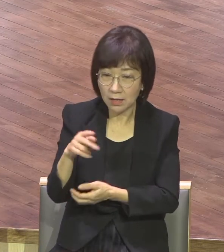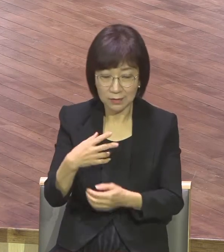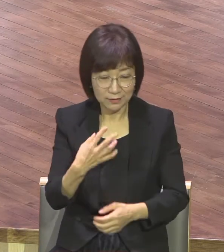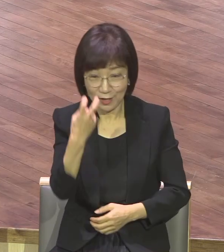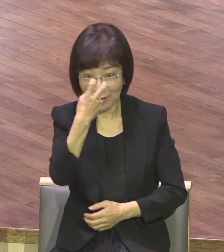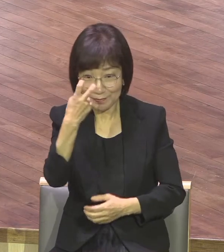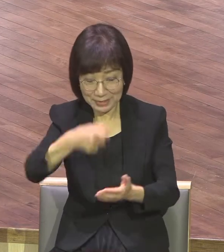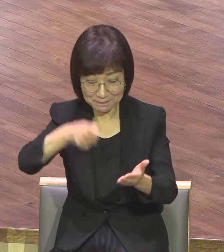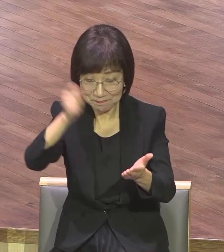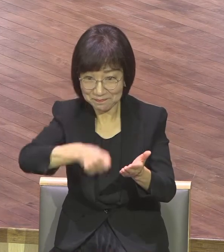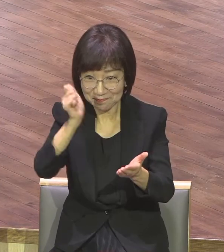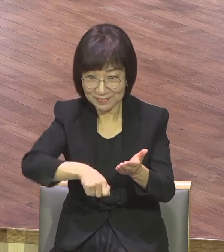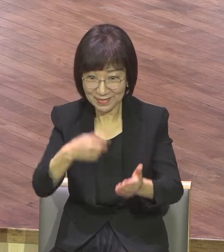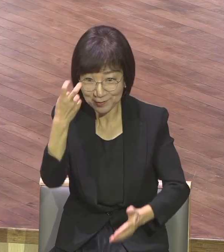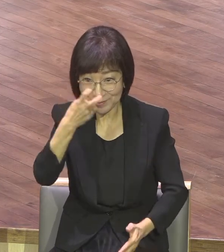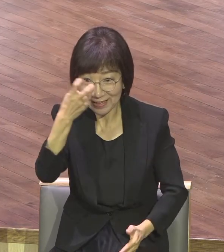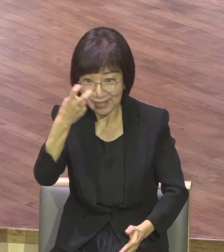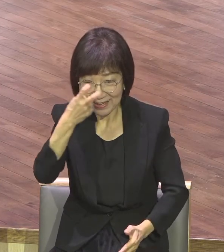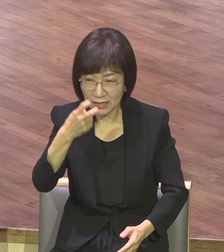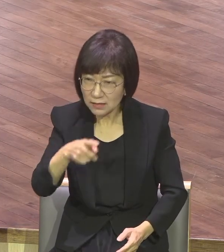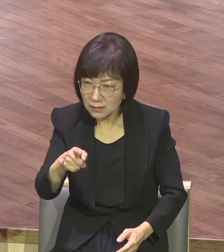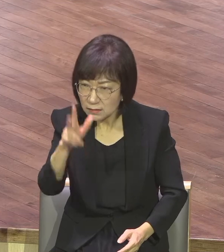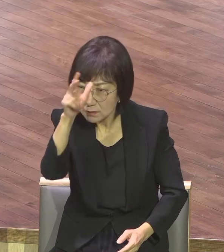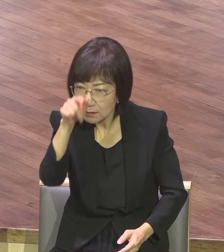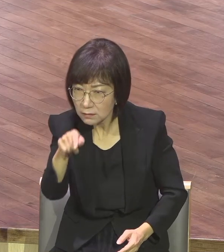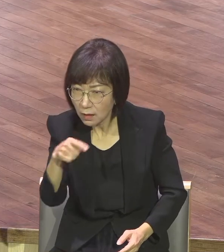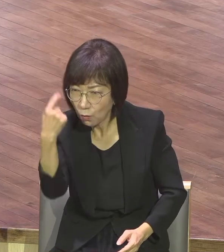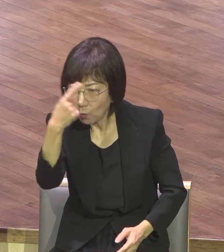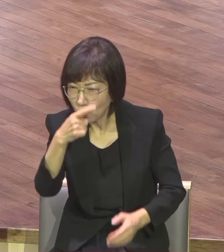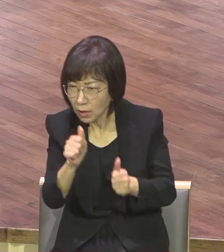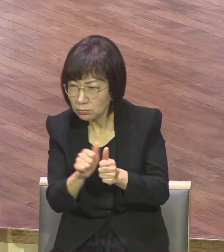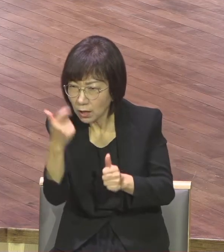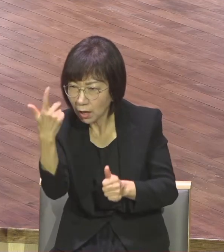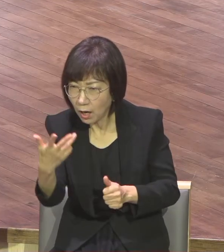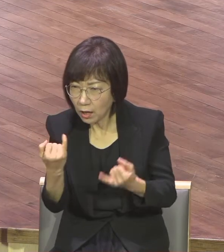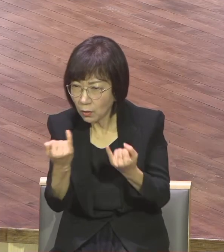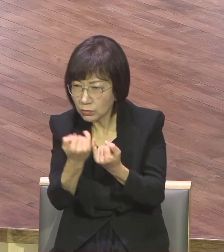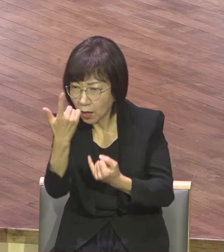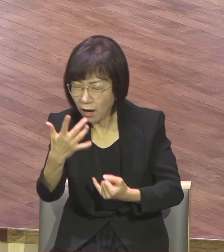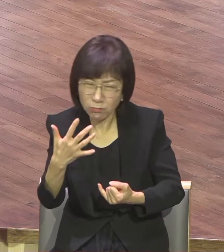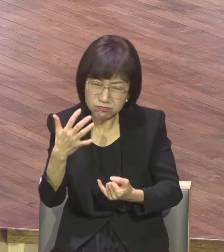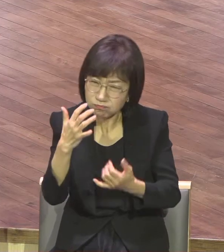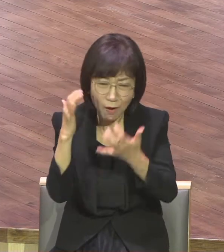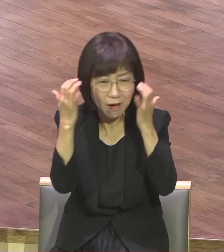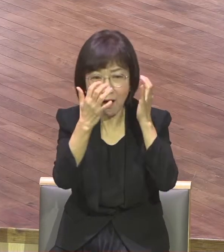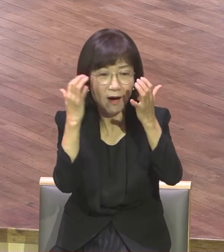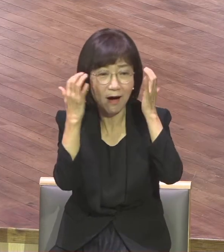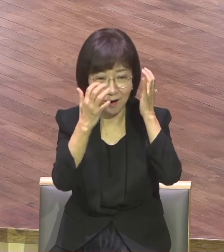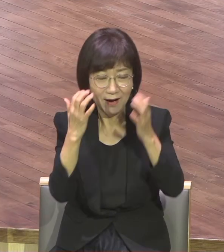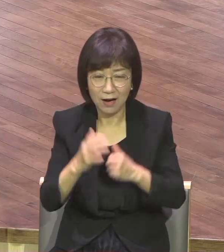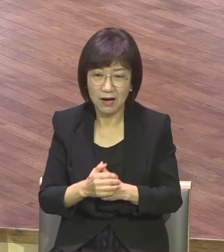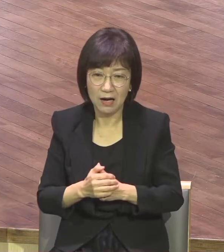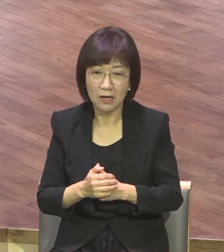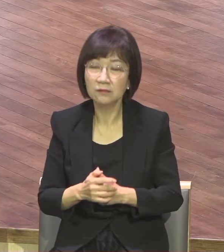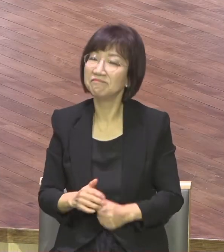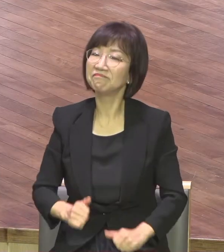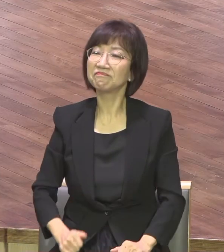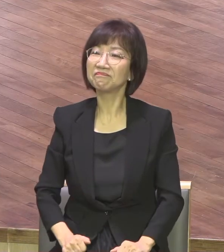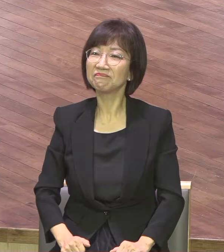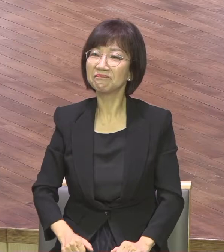조사하는 분들이 있잖아요. 분명히 남자 같은데 여자예요. 여자 그런 것이 당당해요.